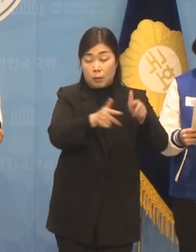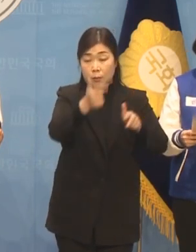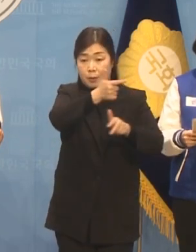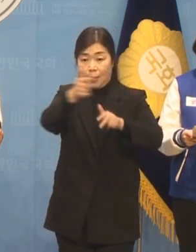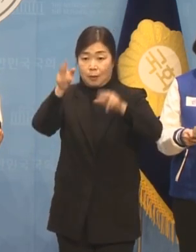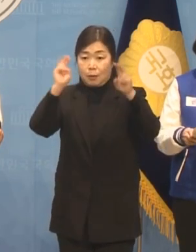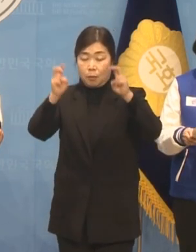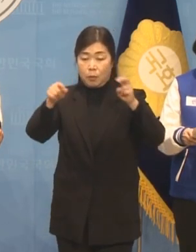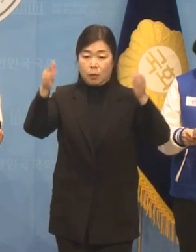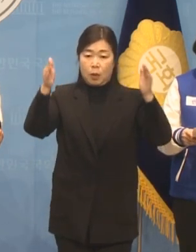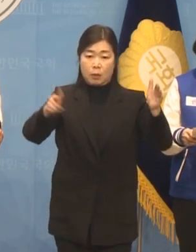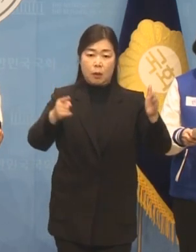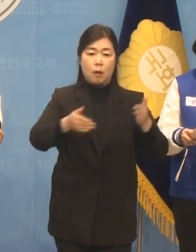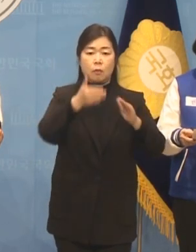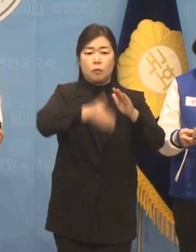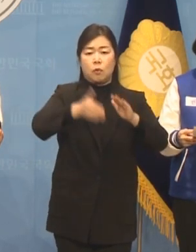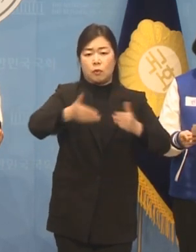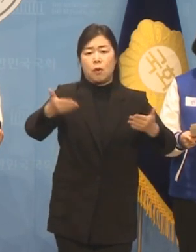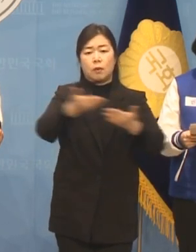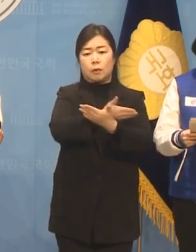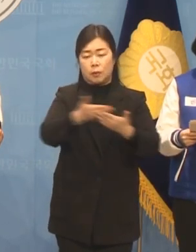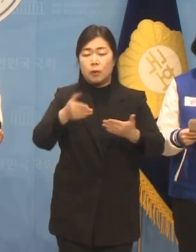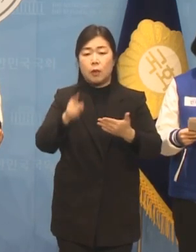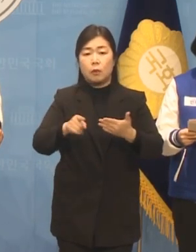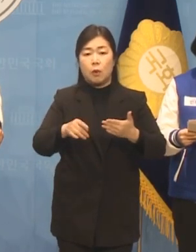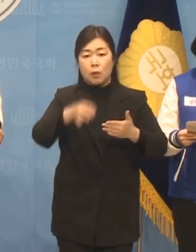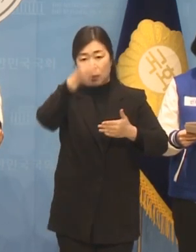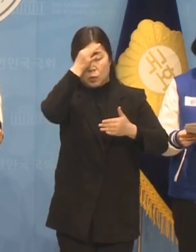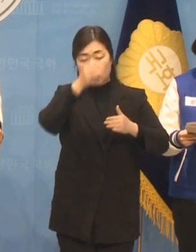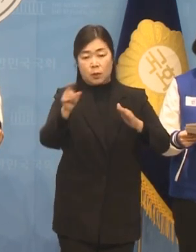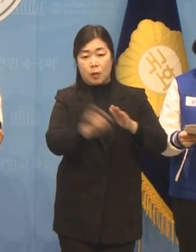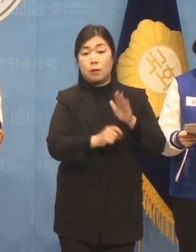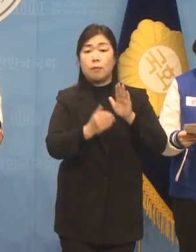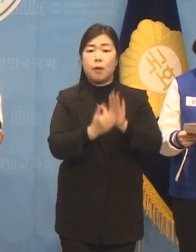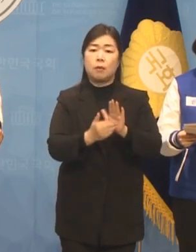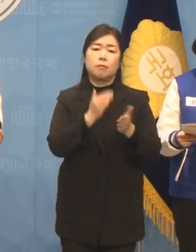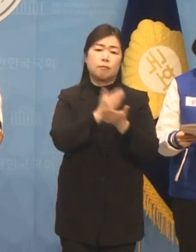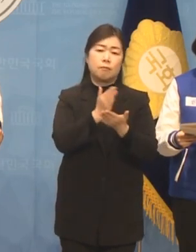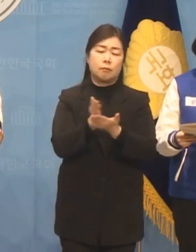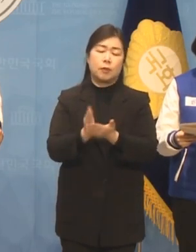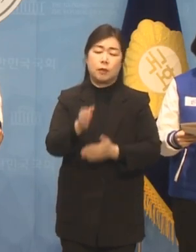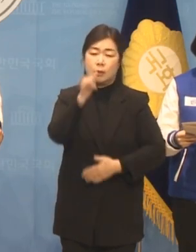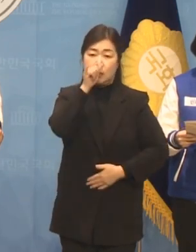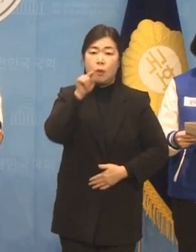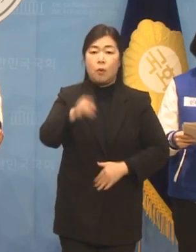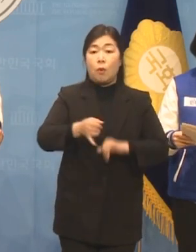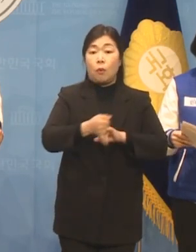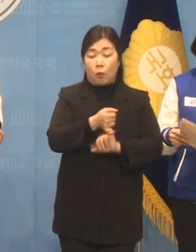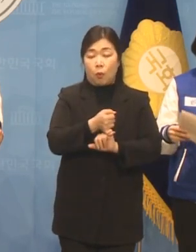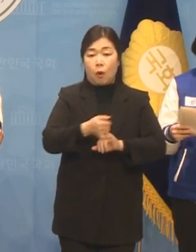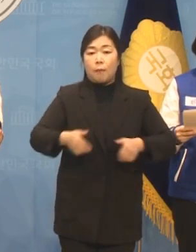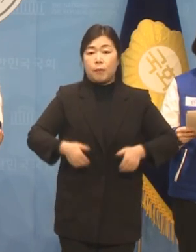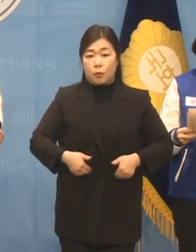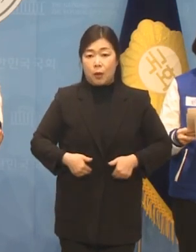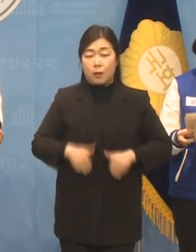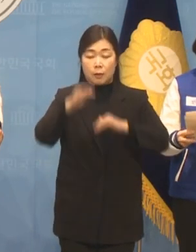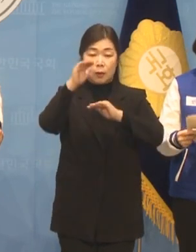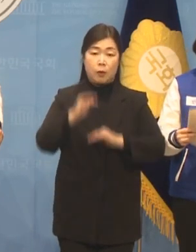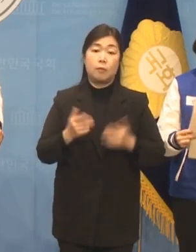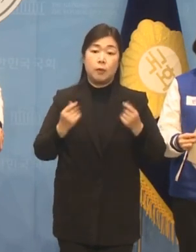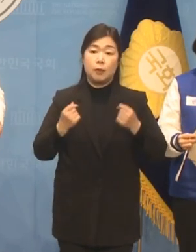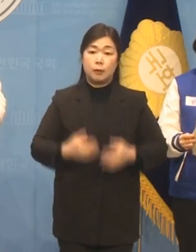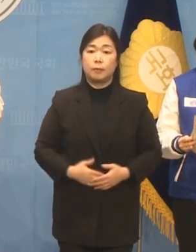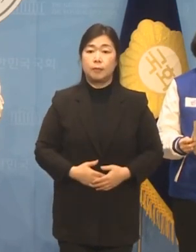공정한 거래와 기술 탈취 같은 것들을 방지하는 이런 부분들은 각각 다 발전해야 될 그런 중요한